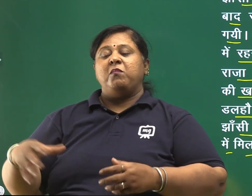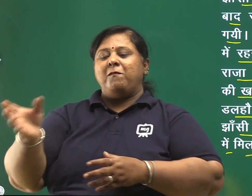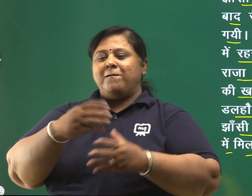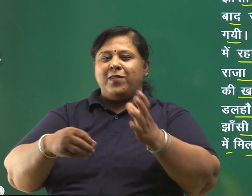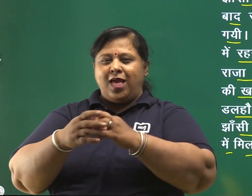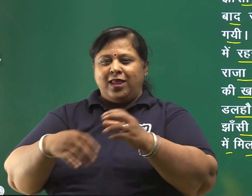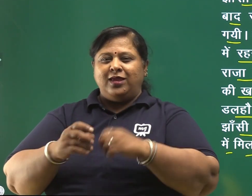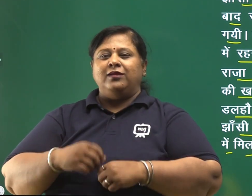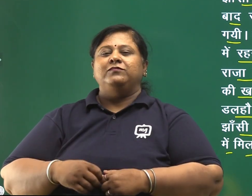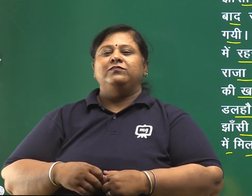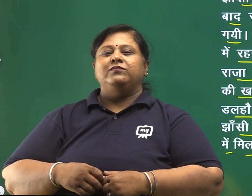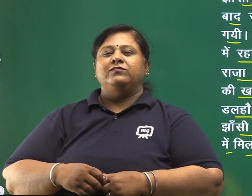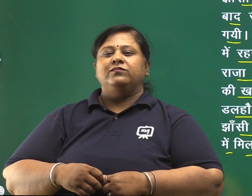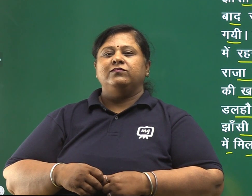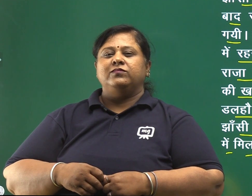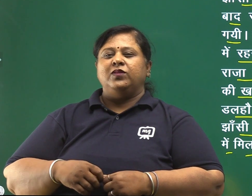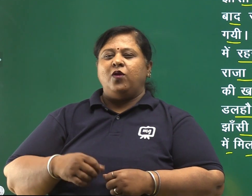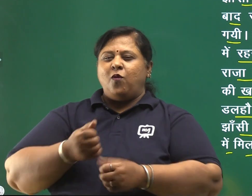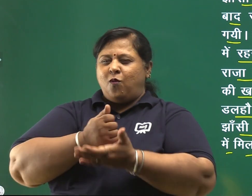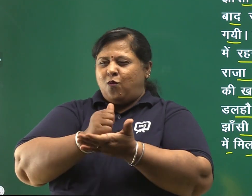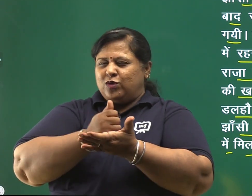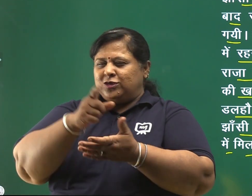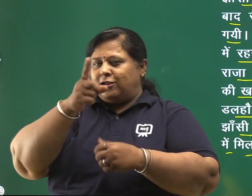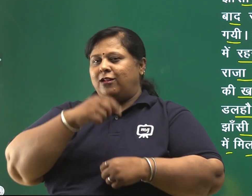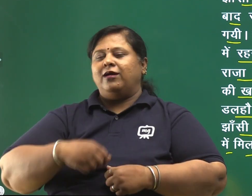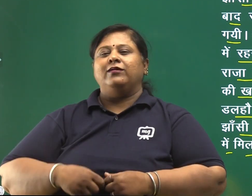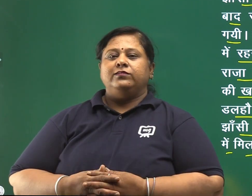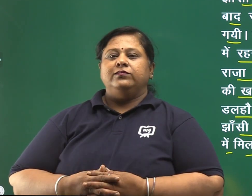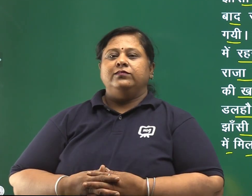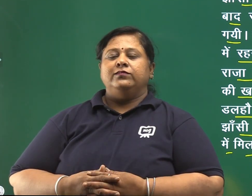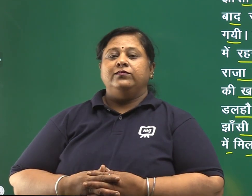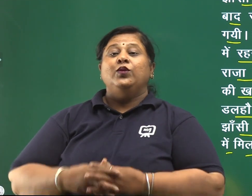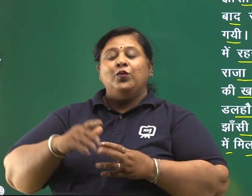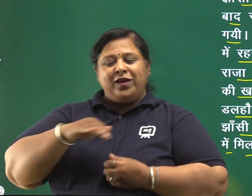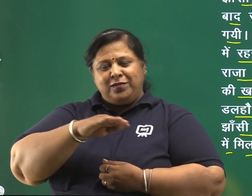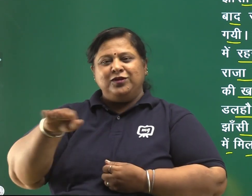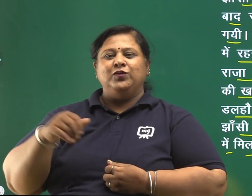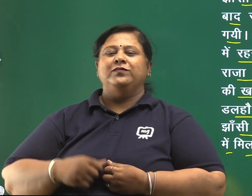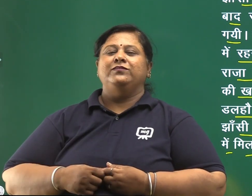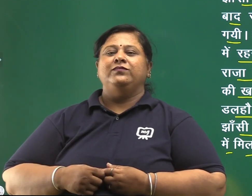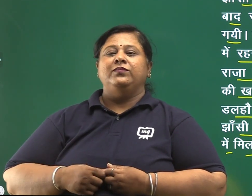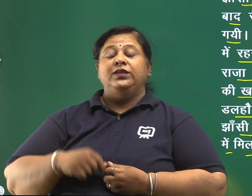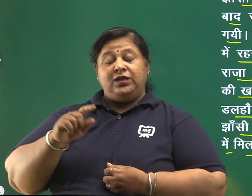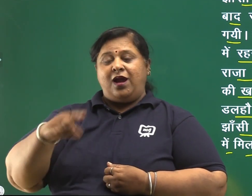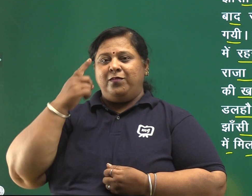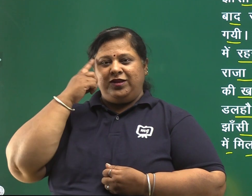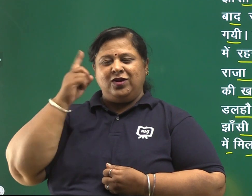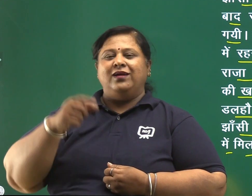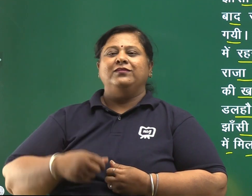मिलाने की कोशिश करने लगा। तो प्यारे बच्चों, यहाँ हमने